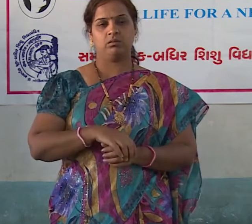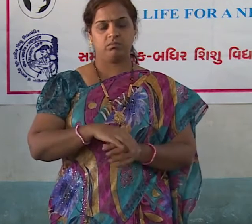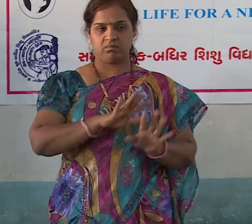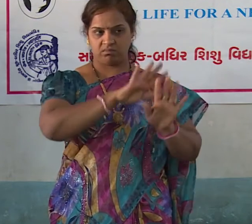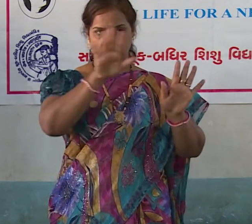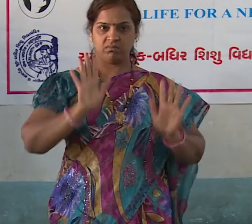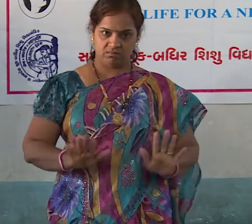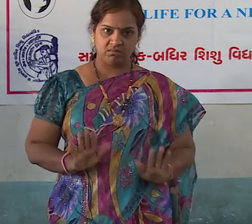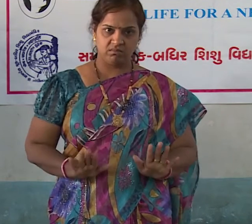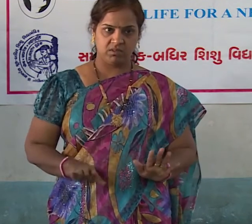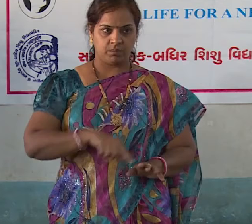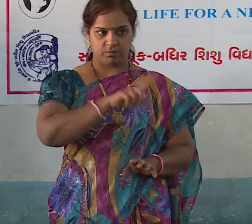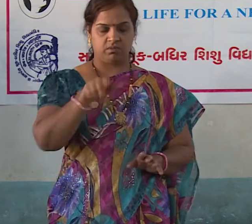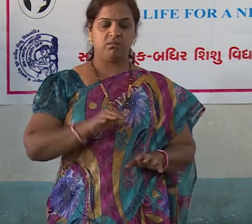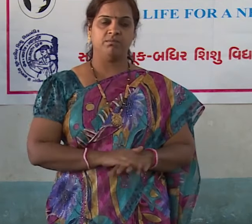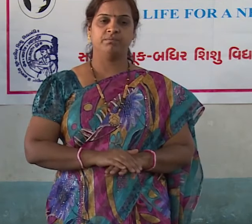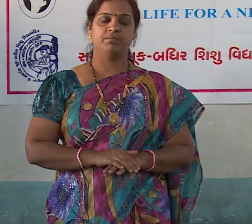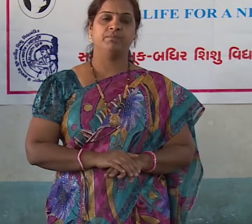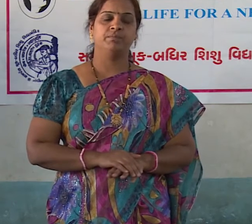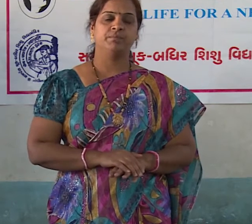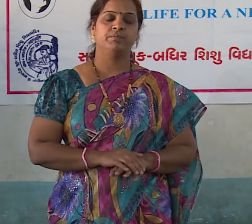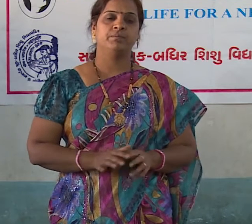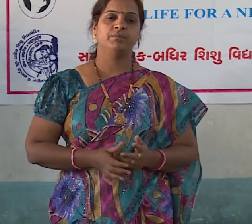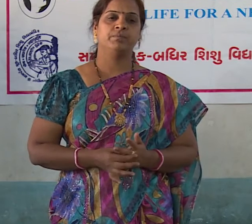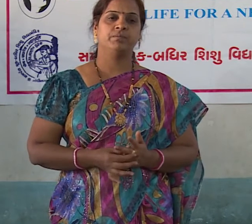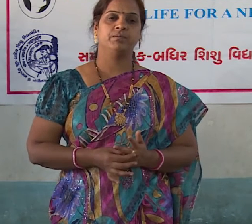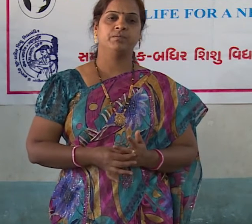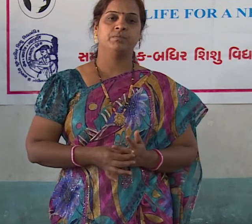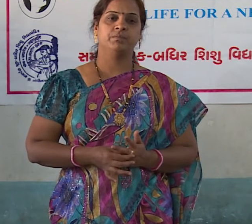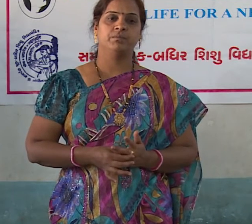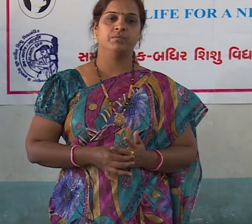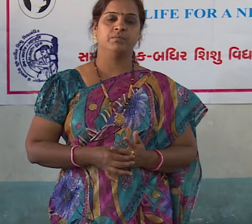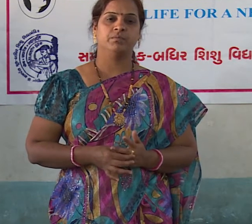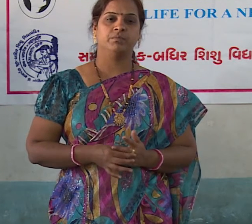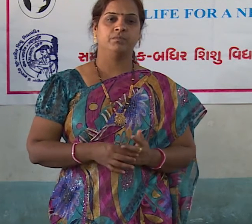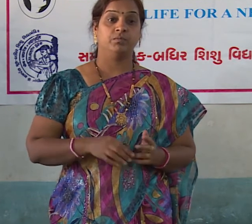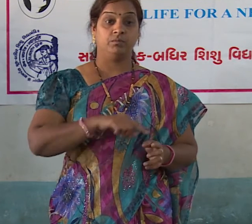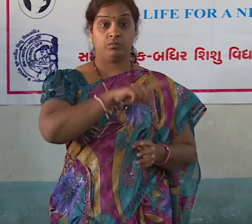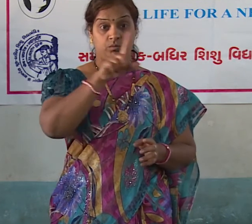है, लेकिन दुनिया योगी में नहीं रहती।